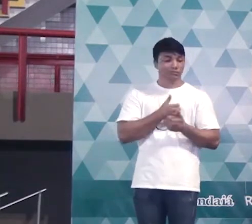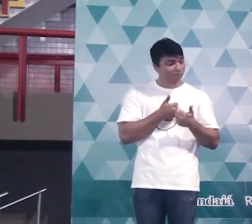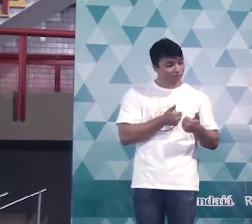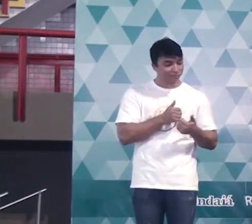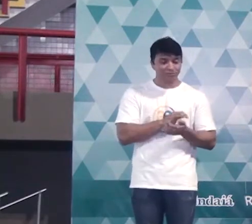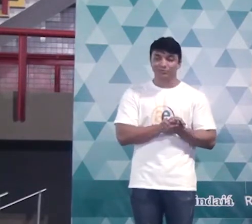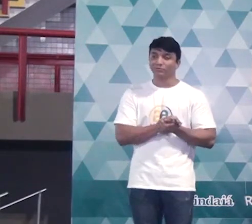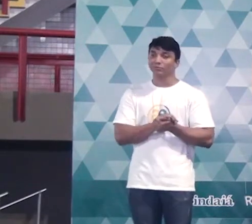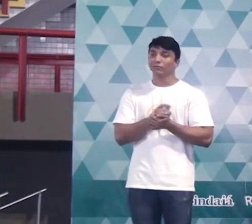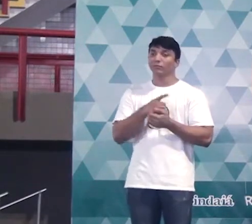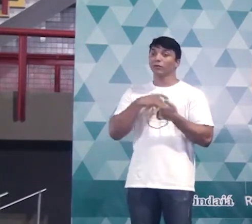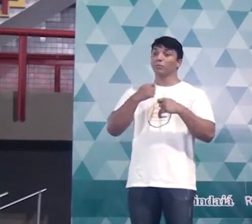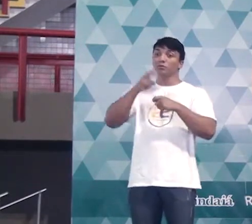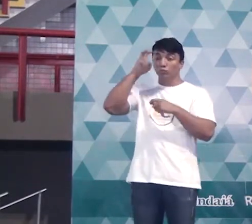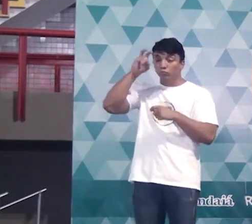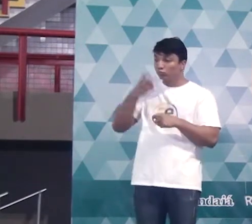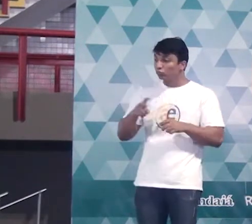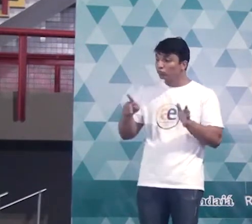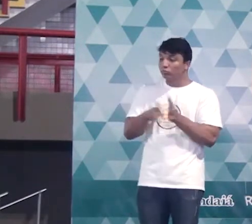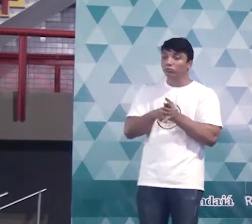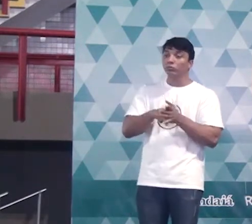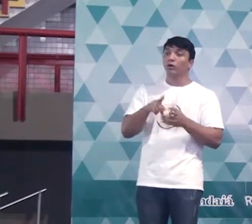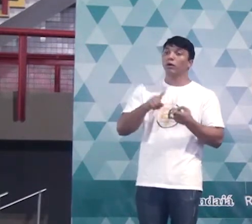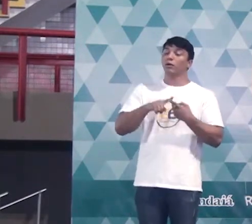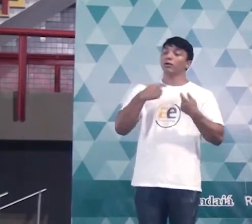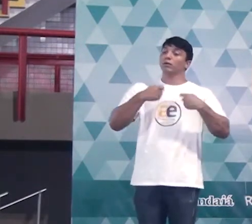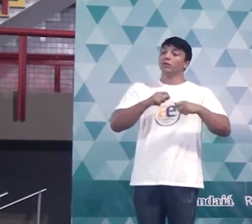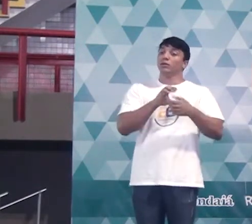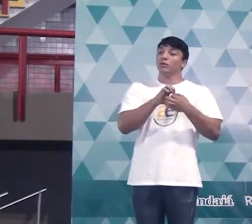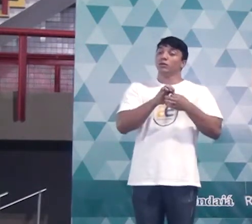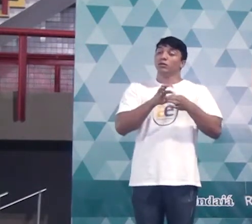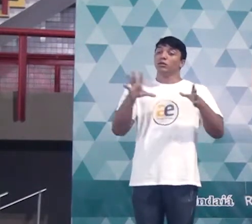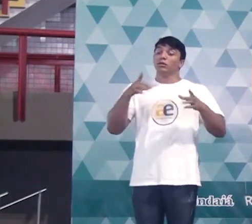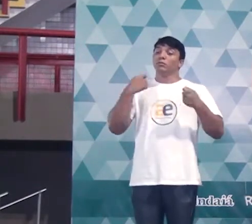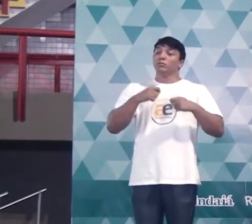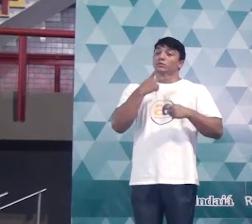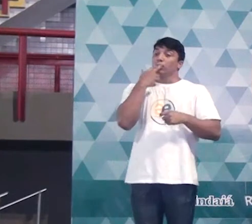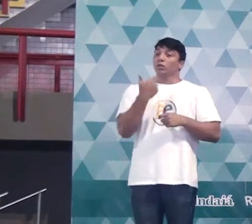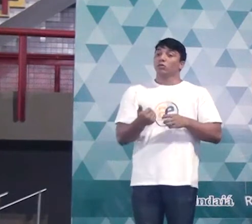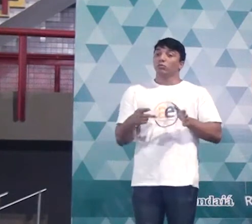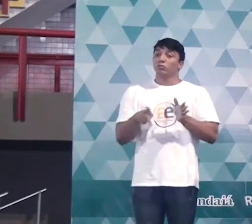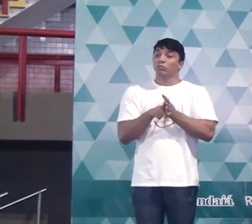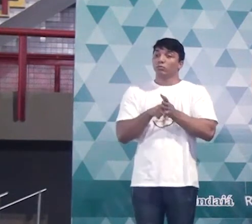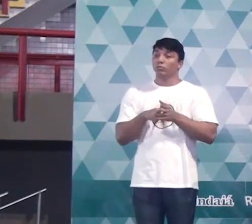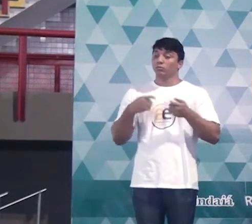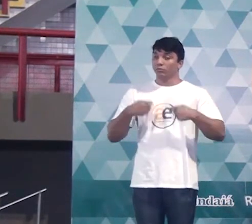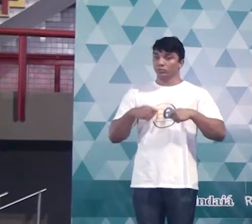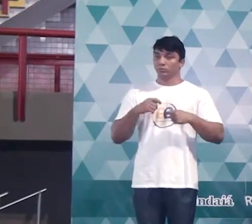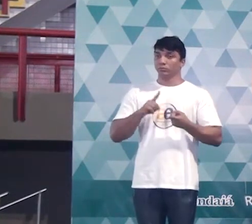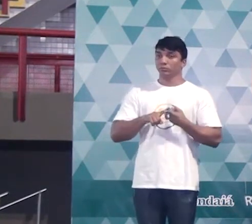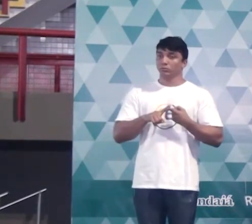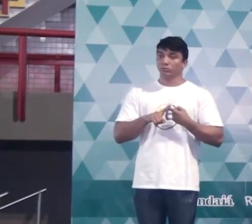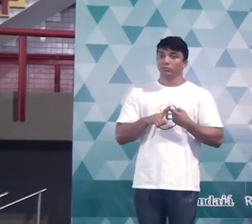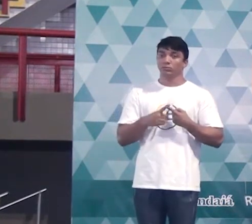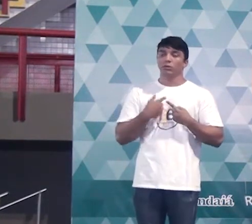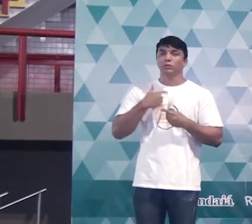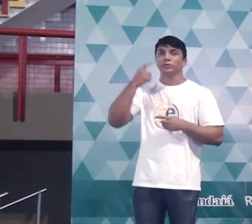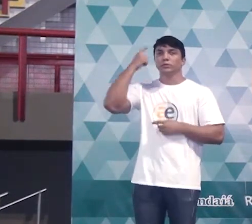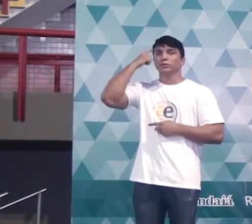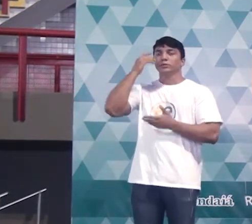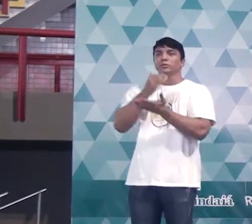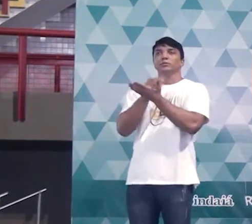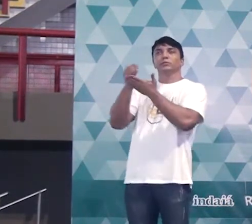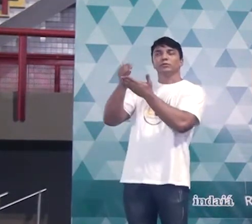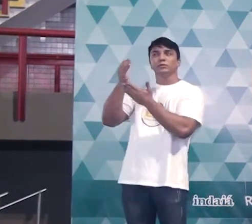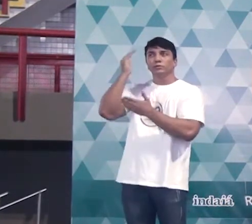que ter a própria cultura, e para ser independente tem que ter a própria língua. Aí você começa a